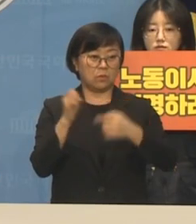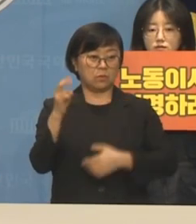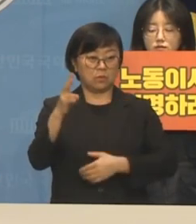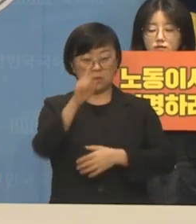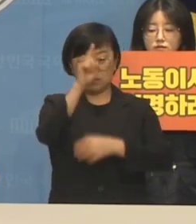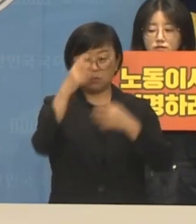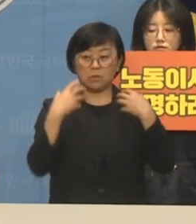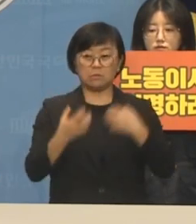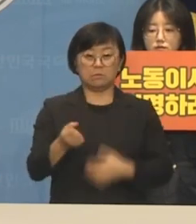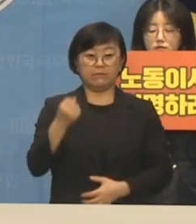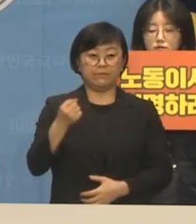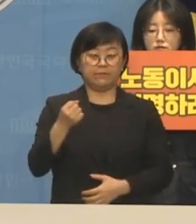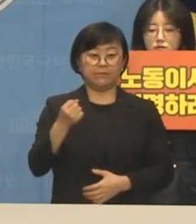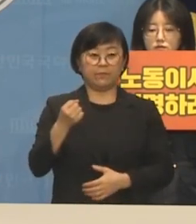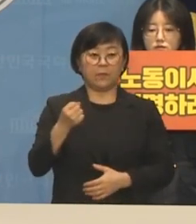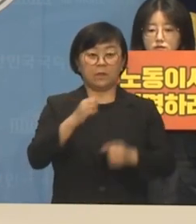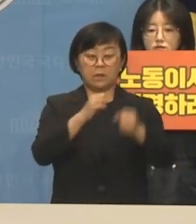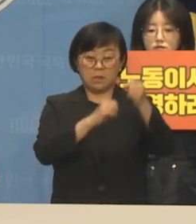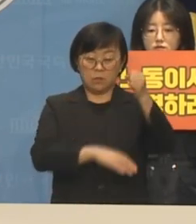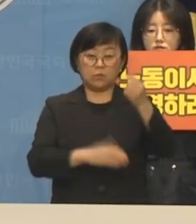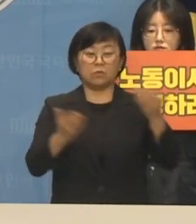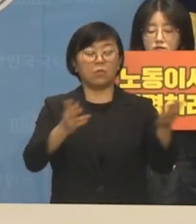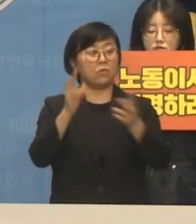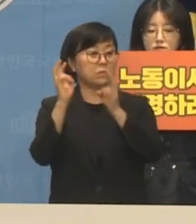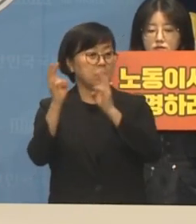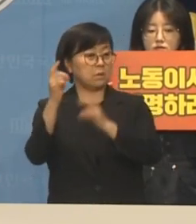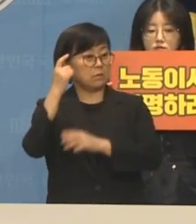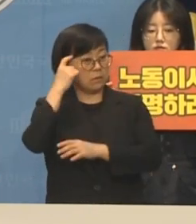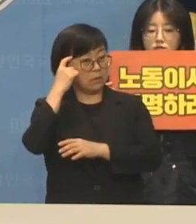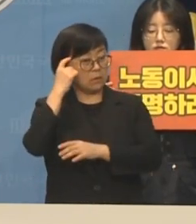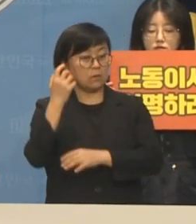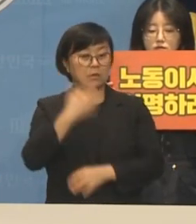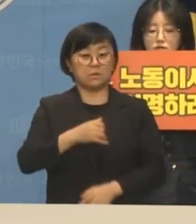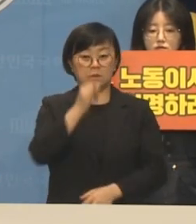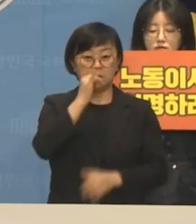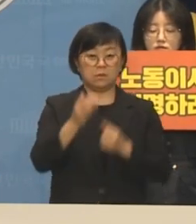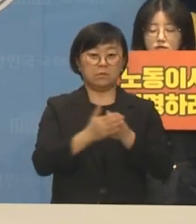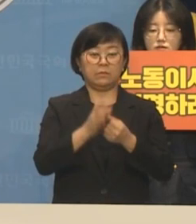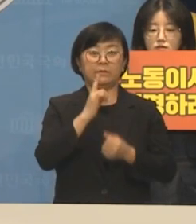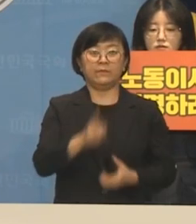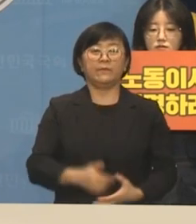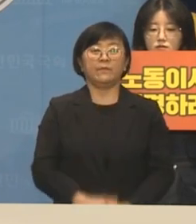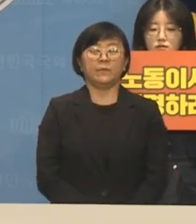이 정부가 갖고 있는 기본적인 노사관에 대해서 우려를 갖고 있기 때문입니다.